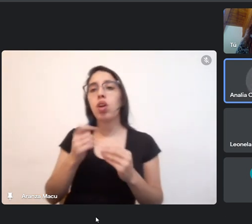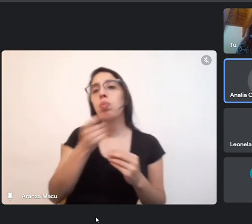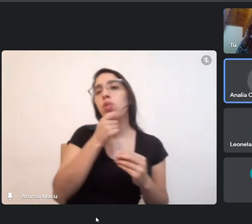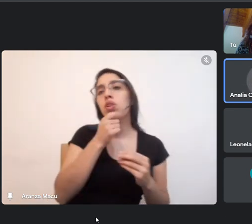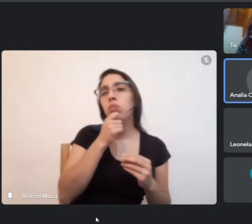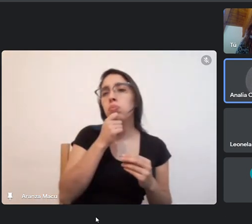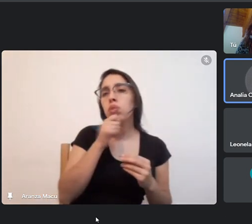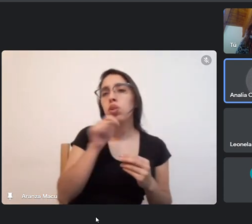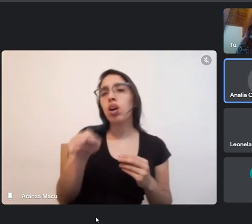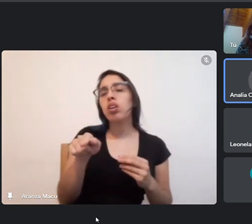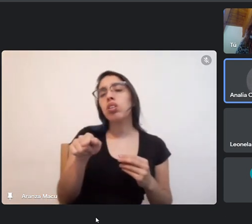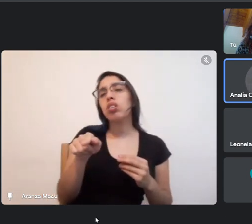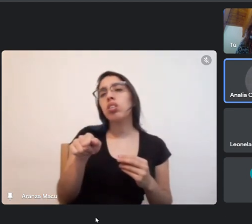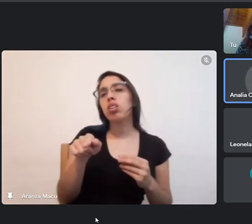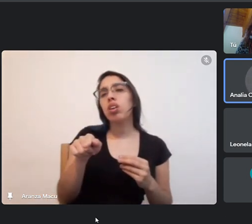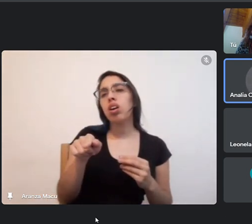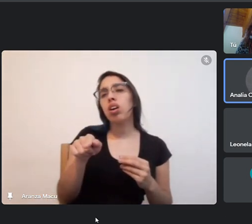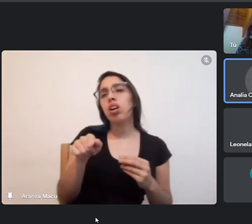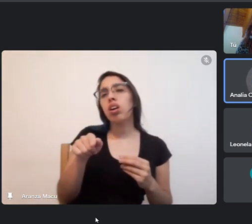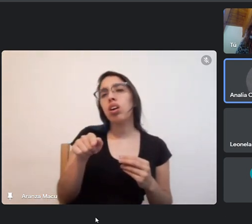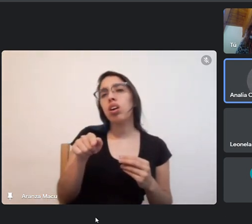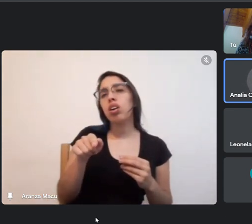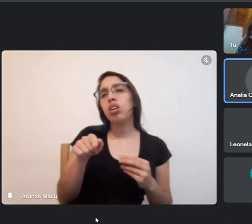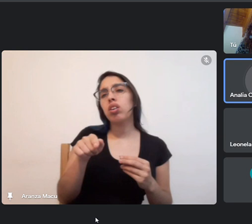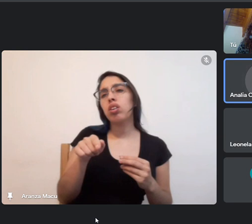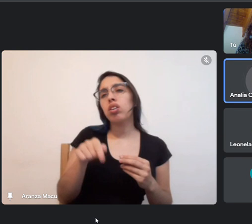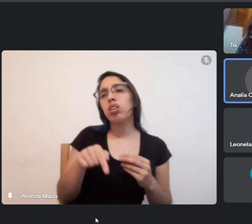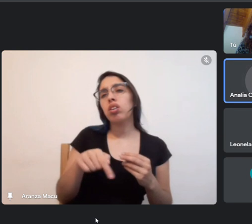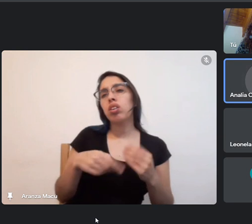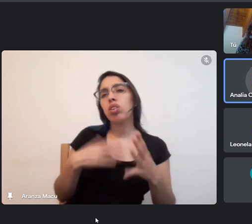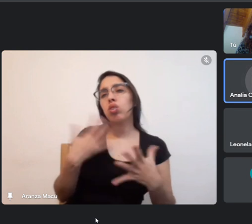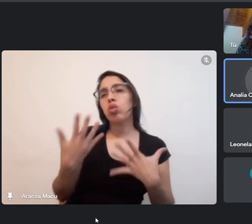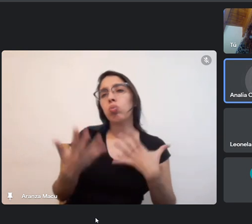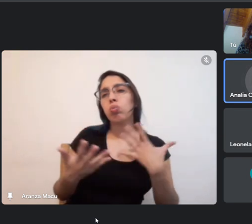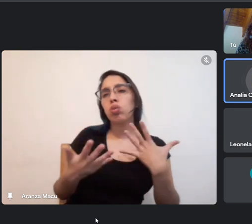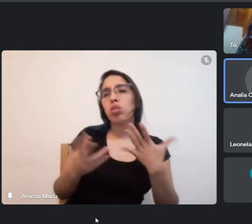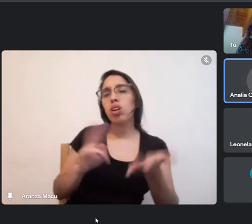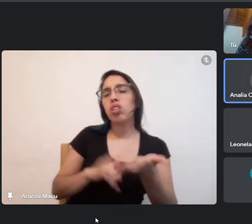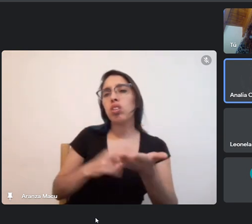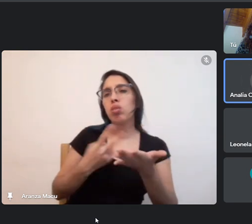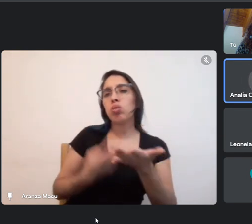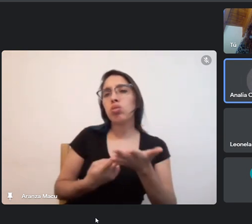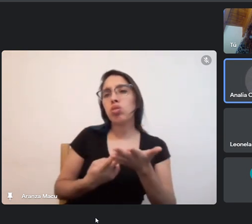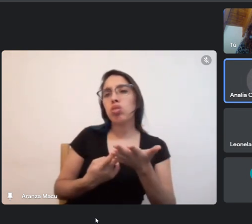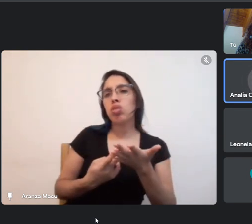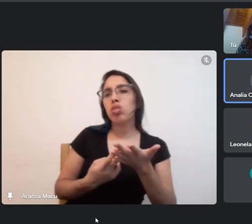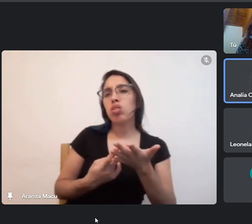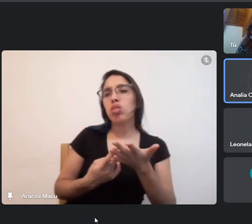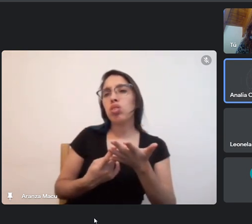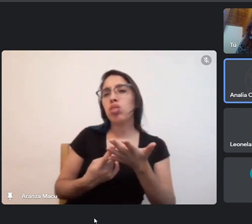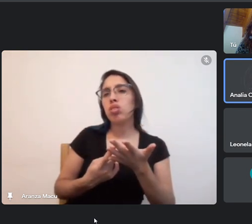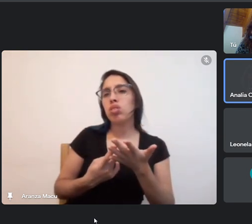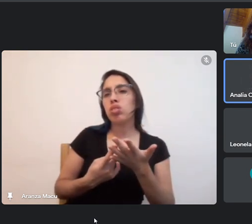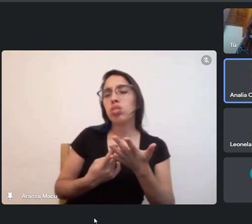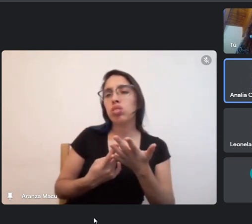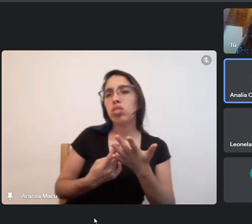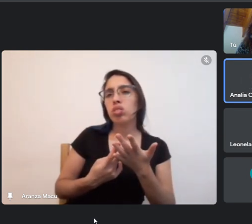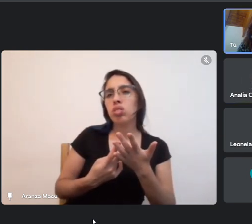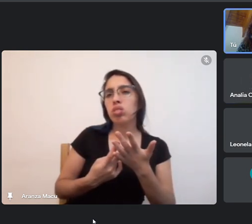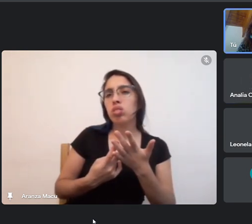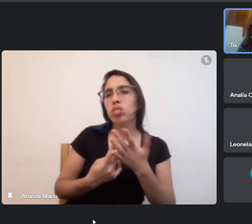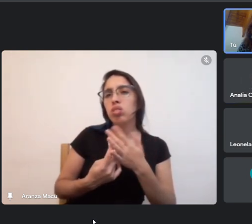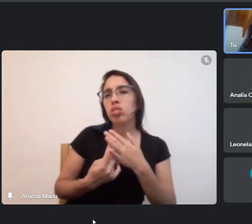¿cómo sería? ¿Con más longevidad o más longevamente? ¿Cómo sería? Sí, también puede ser así.